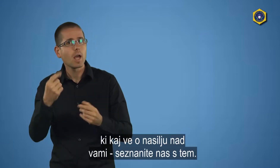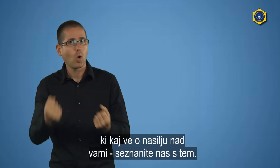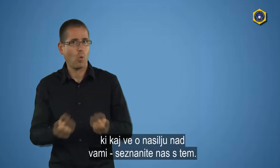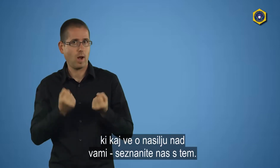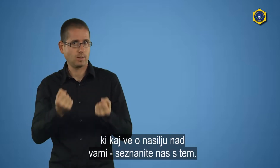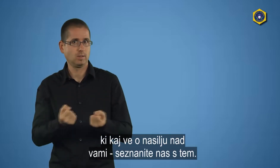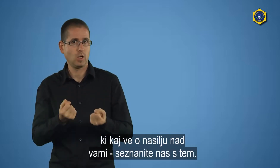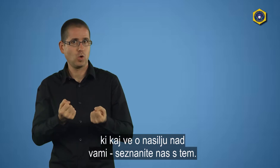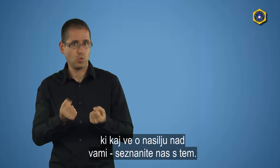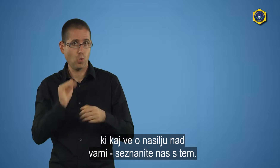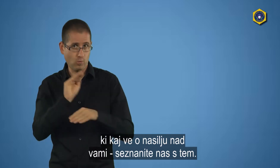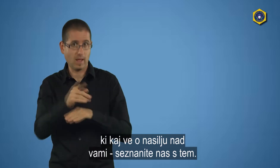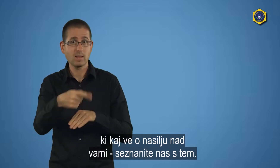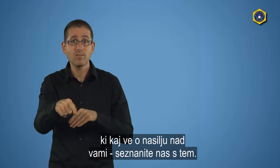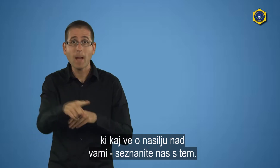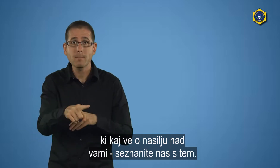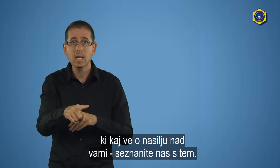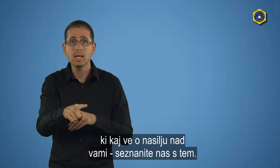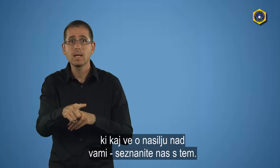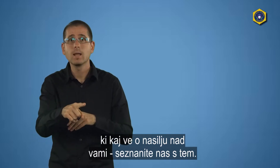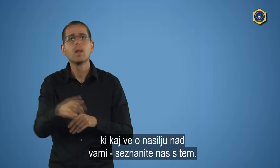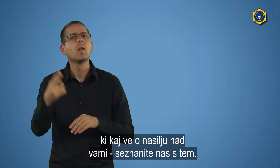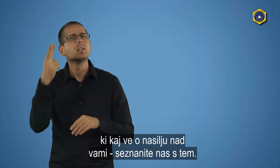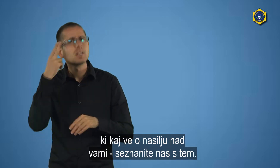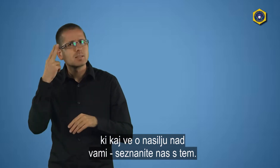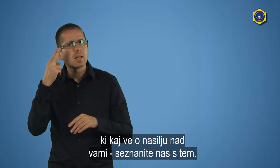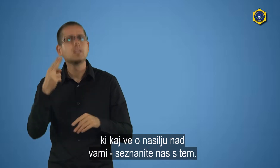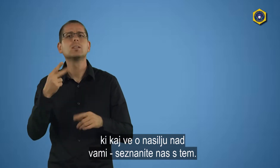vami. Seznanite nas s tem.